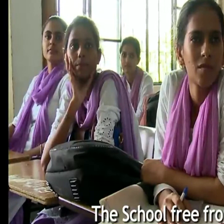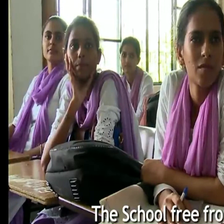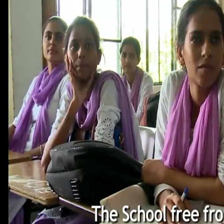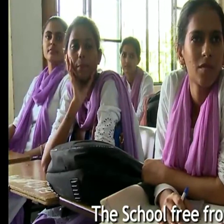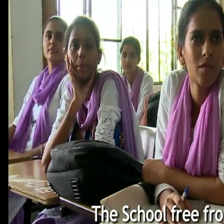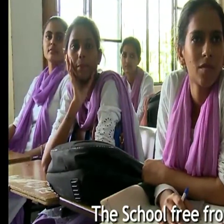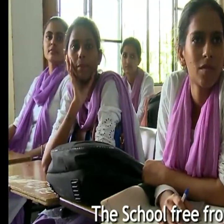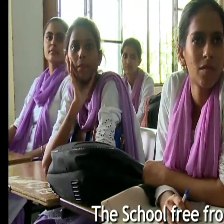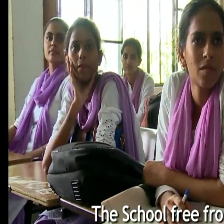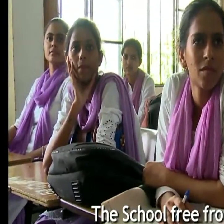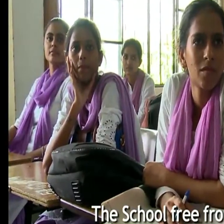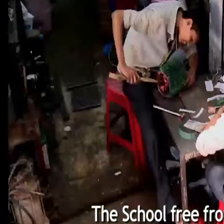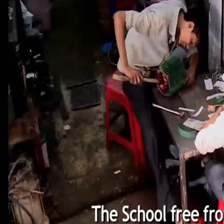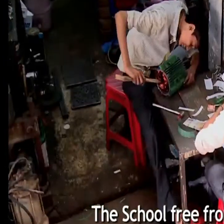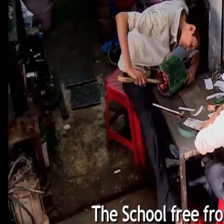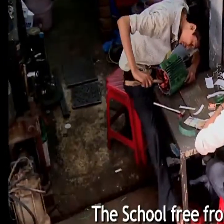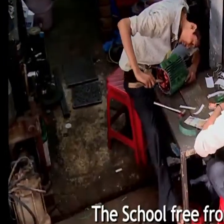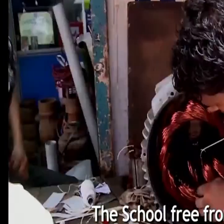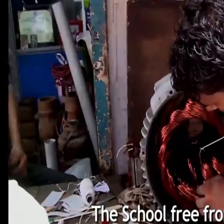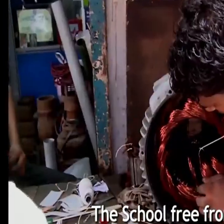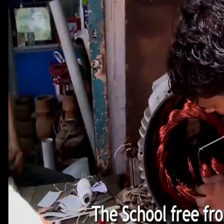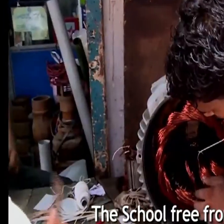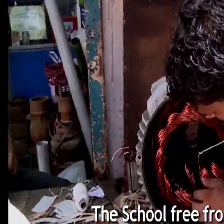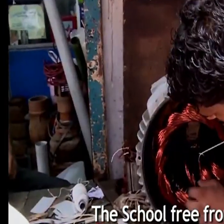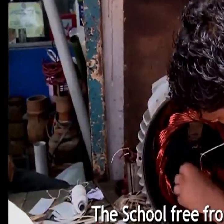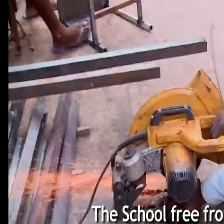धन साधन समय की सीमा से